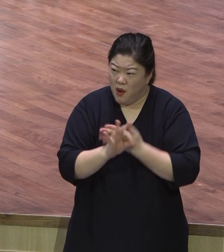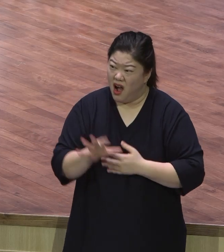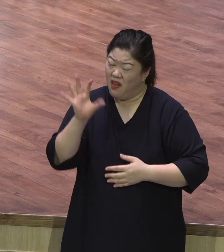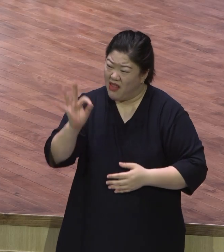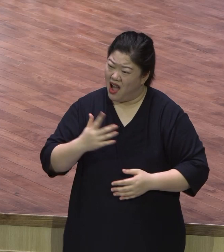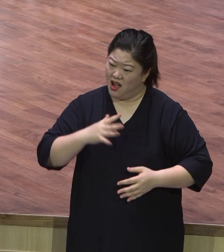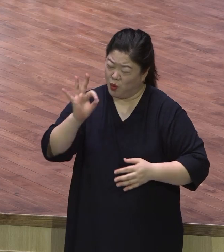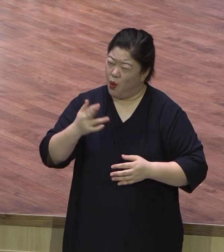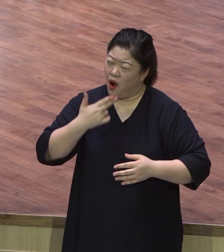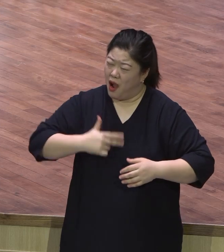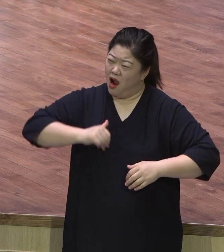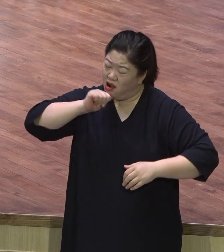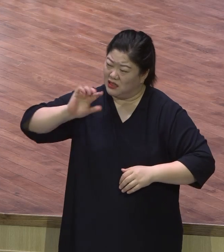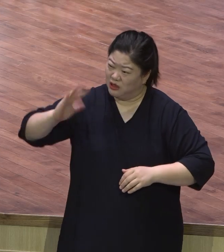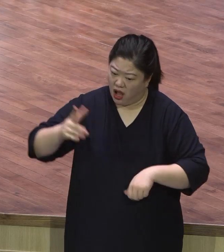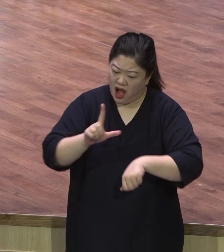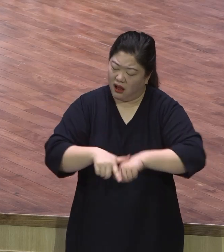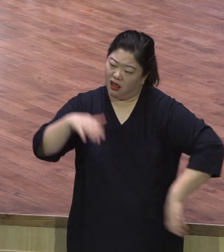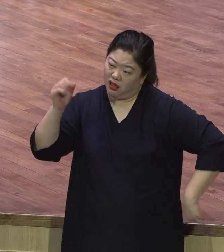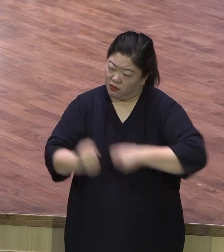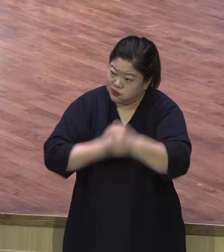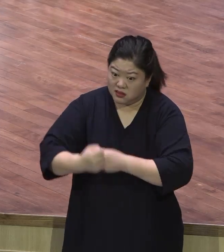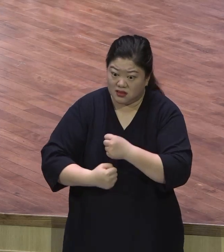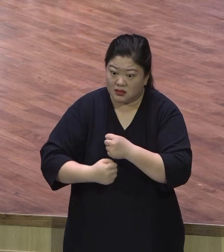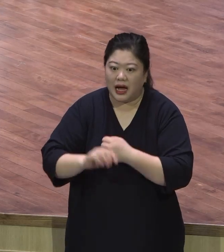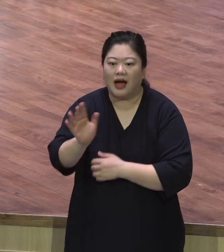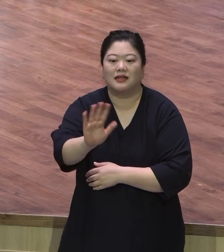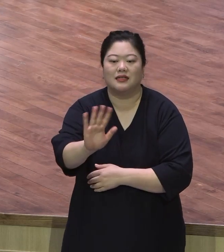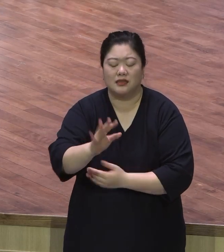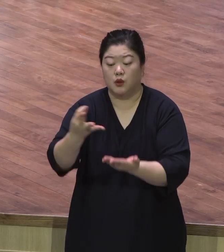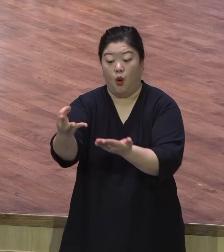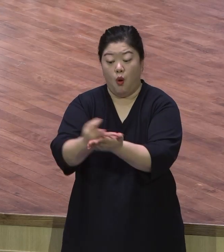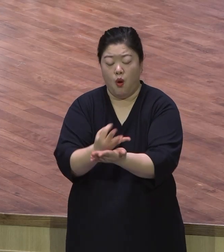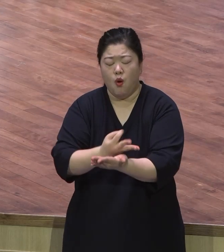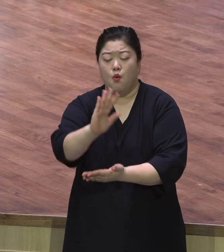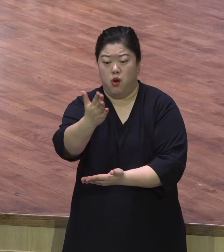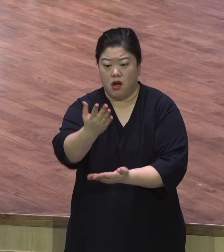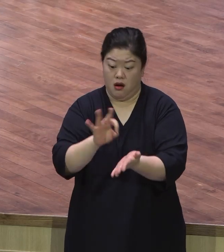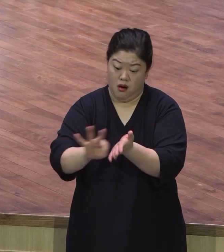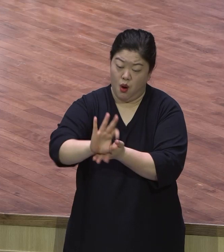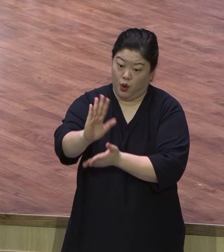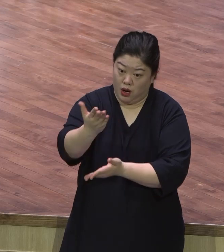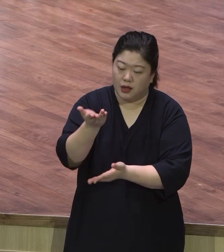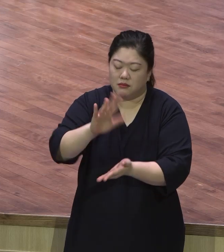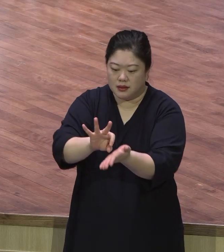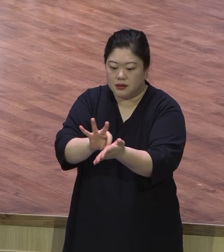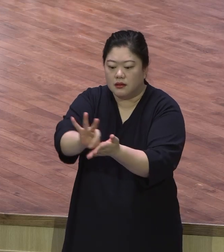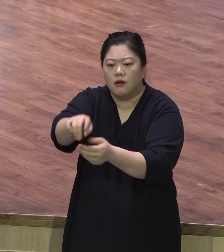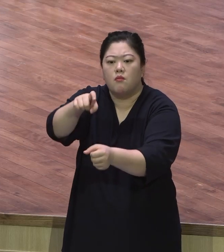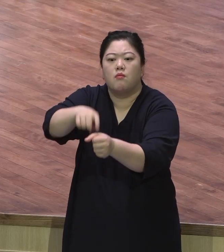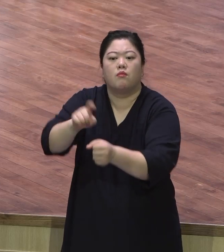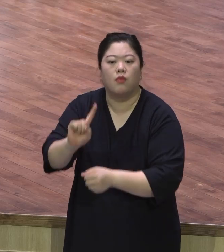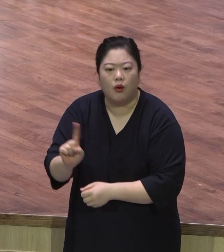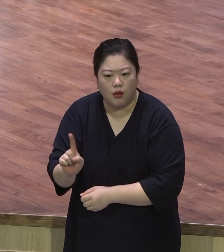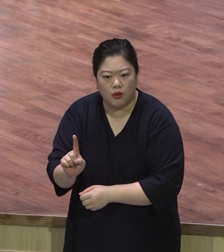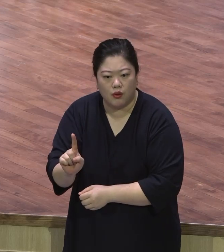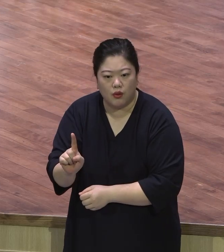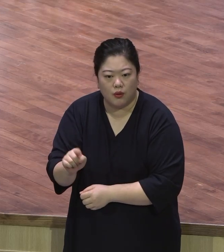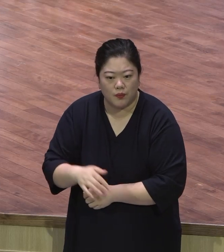돈이 나쁘단 말이에요. 어디에 쓰느냐. 예수님께서는 너희들이 생각하는 그 보물을 땅에